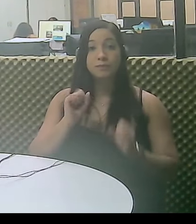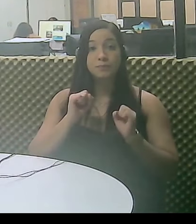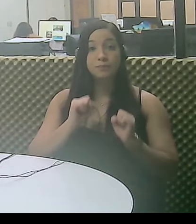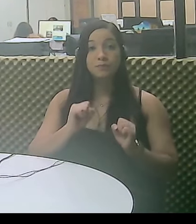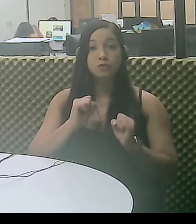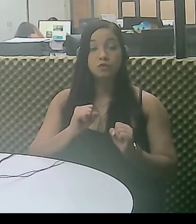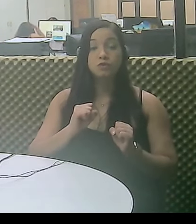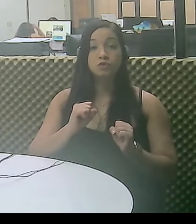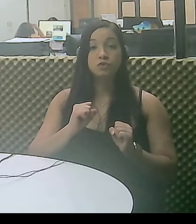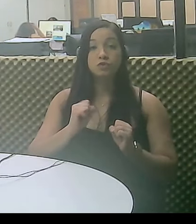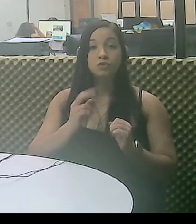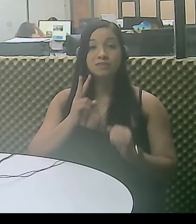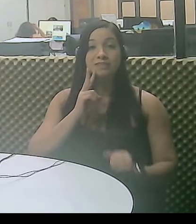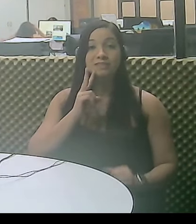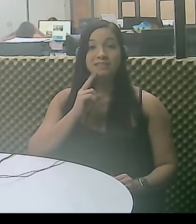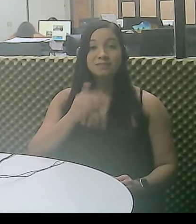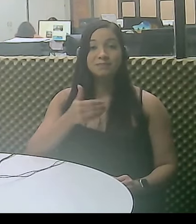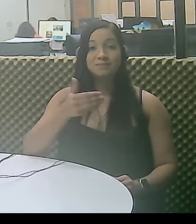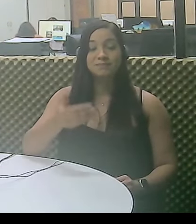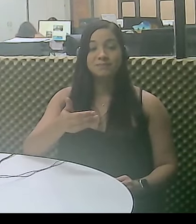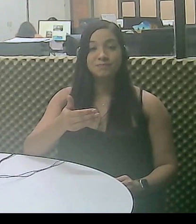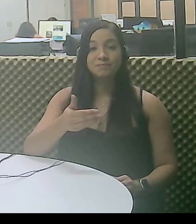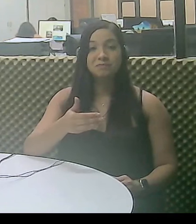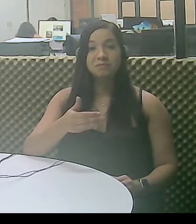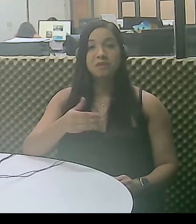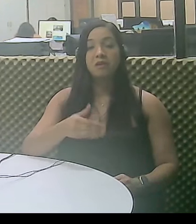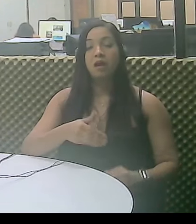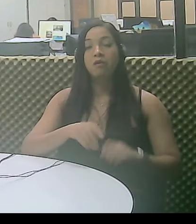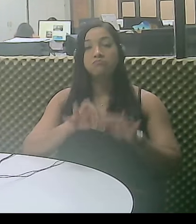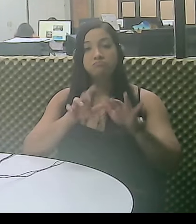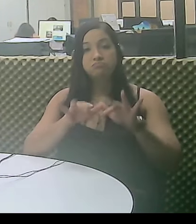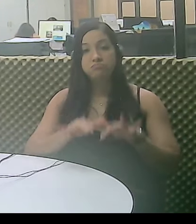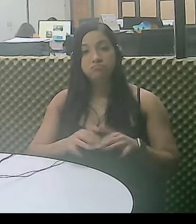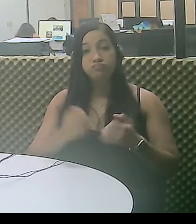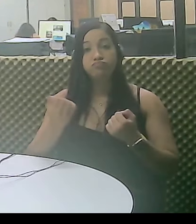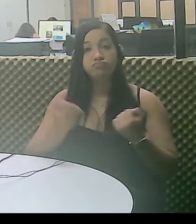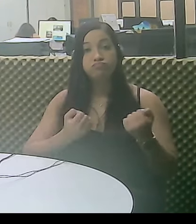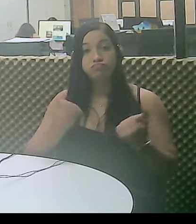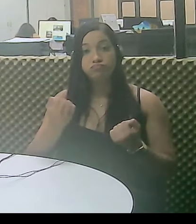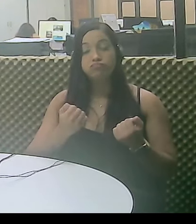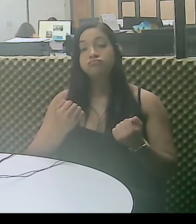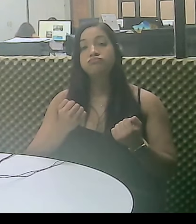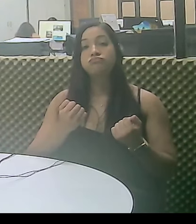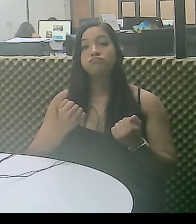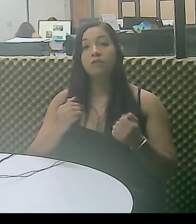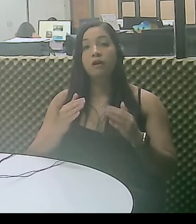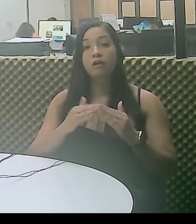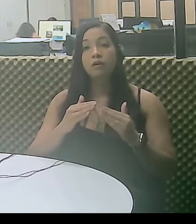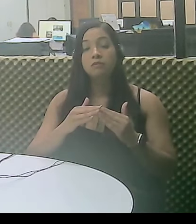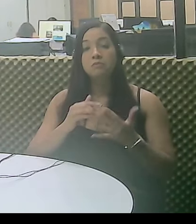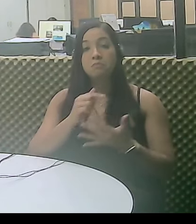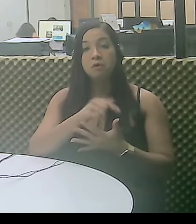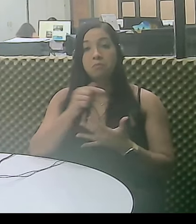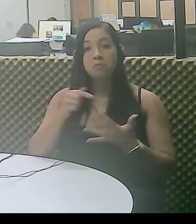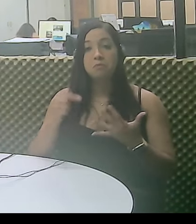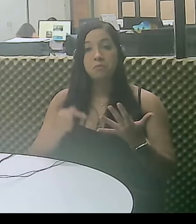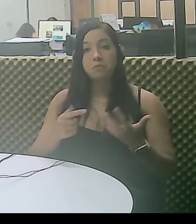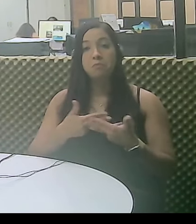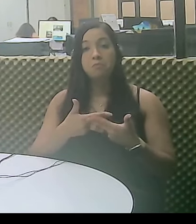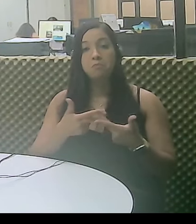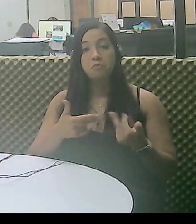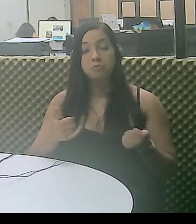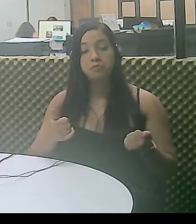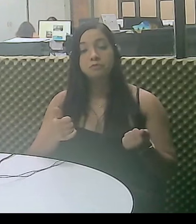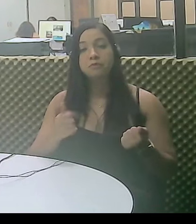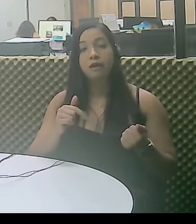feito a partir desta segunda. Móveis de escritório, veículos, aparelhos domésticos e sucatas são alguns dos